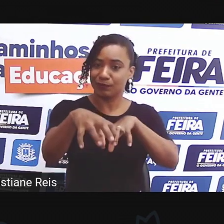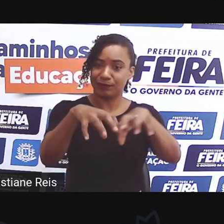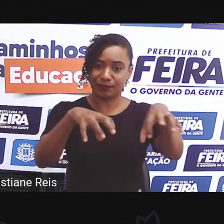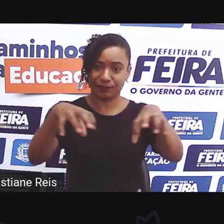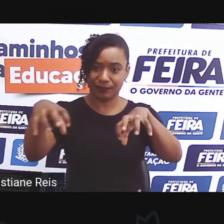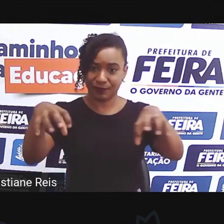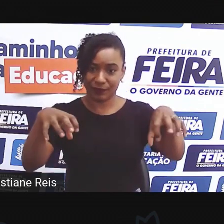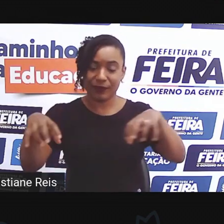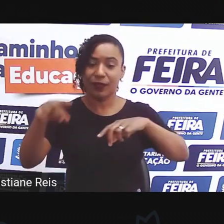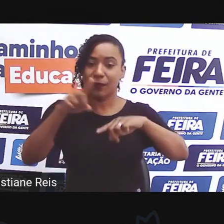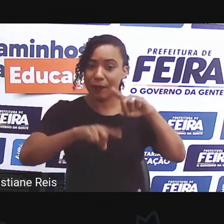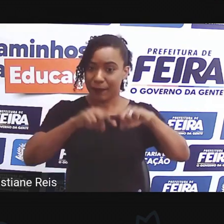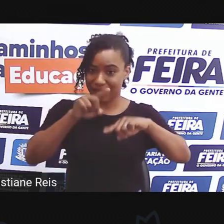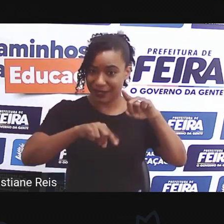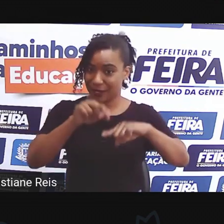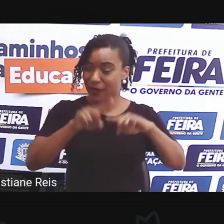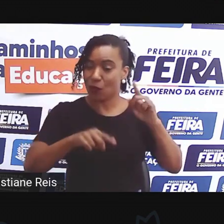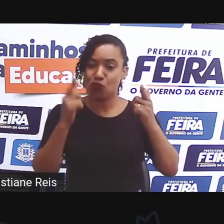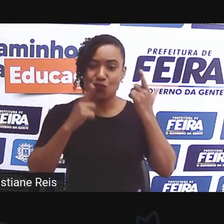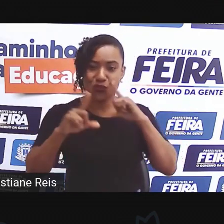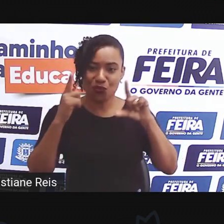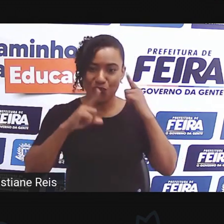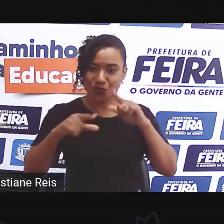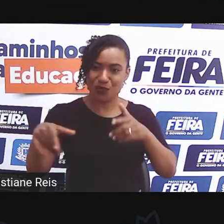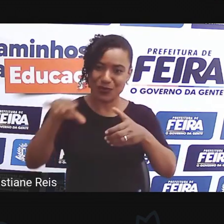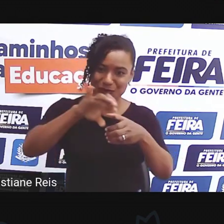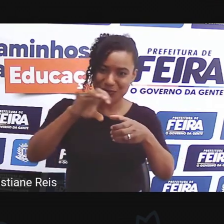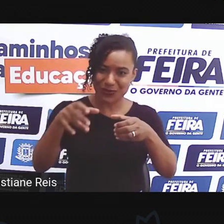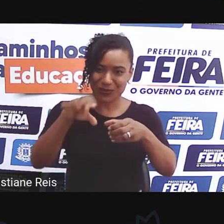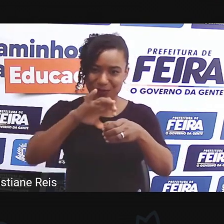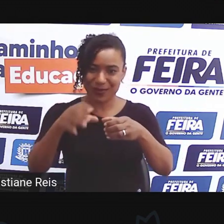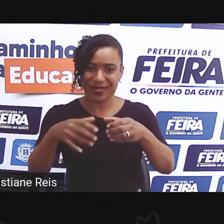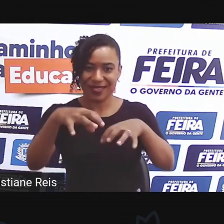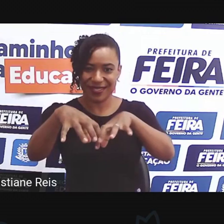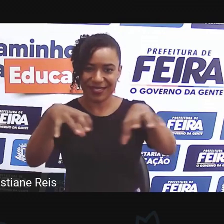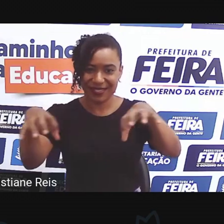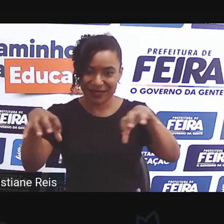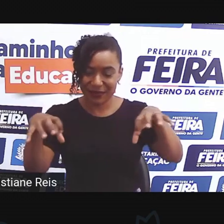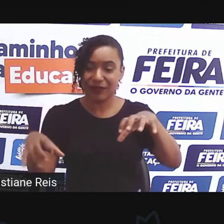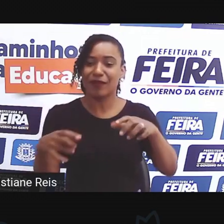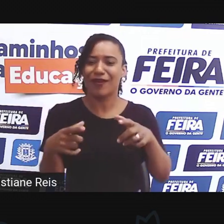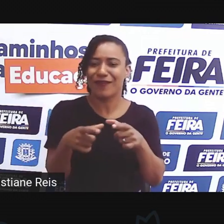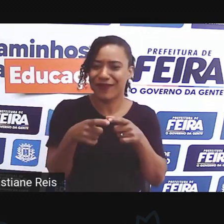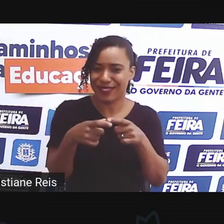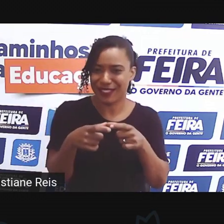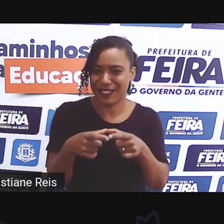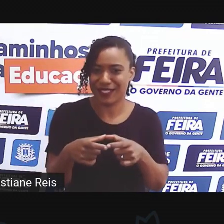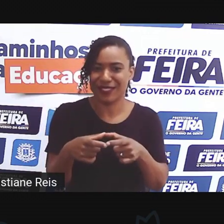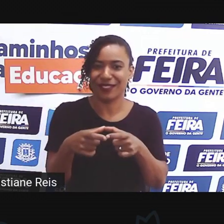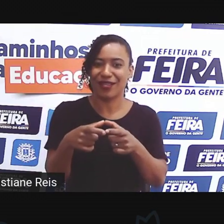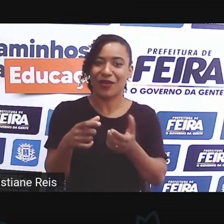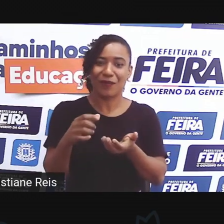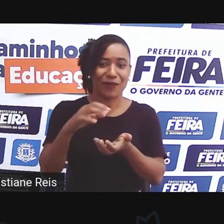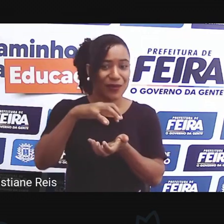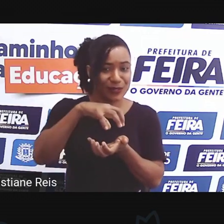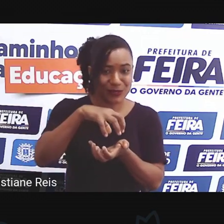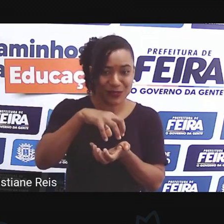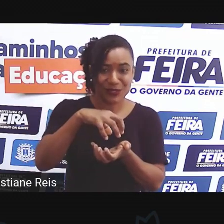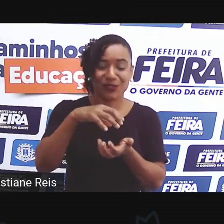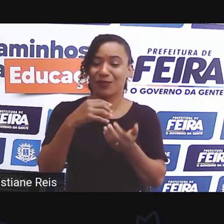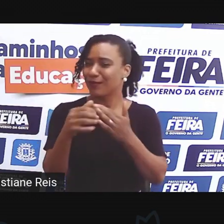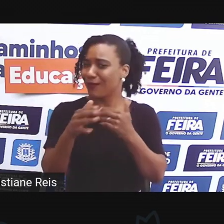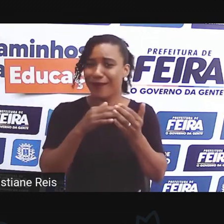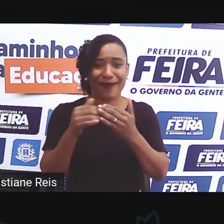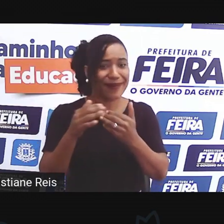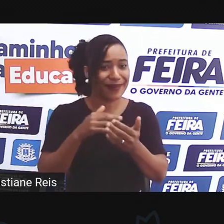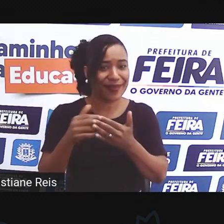mais materiais vocês conseguirem, melhor. Então, toda vez que tiver uma vasilhinha, um potinho que for acabando na